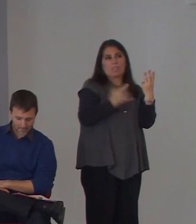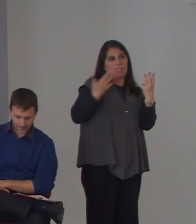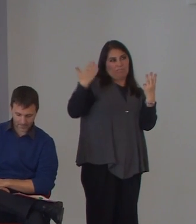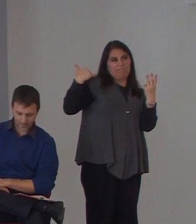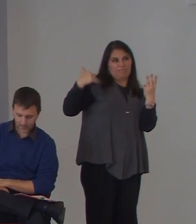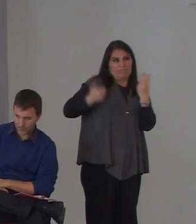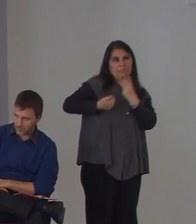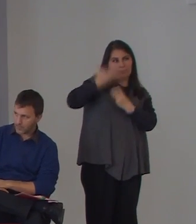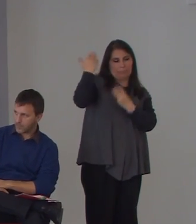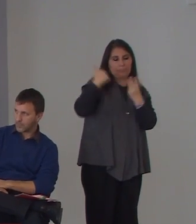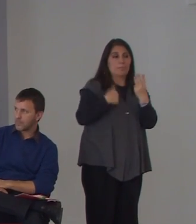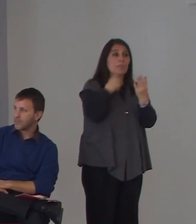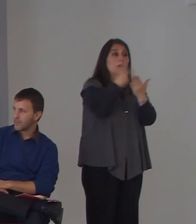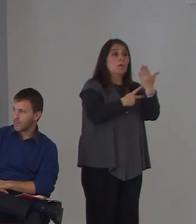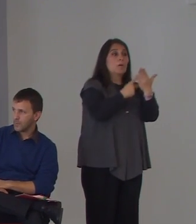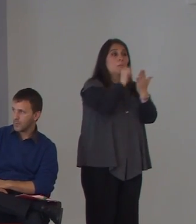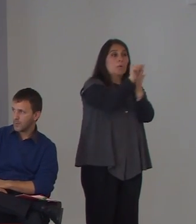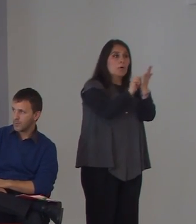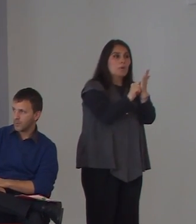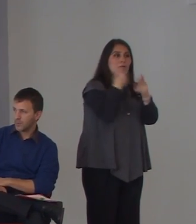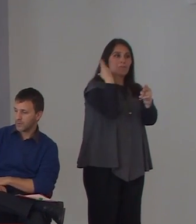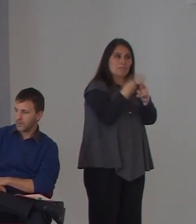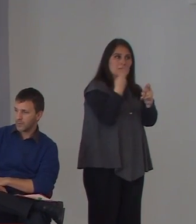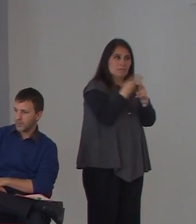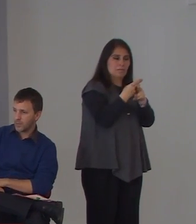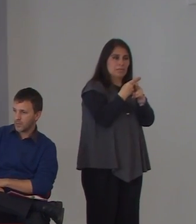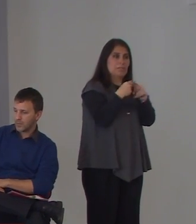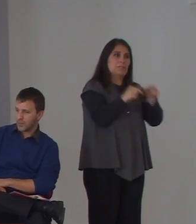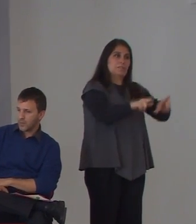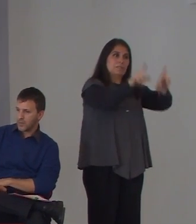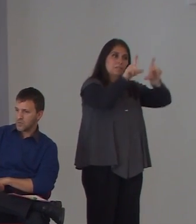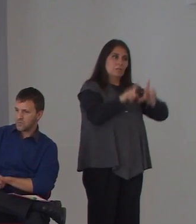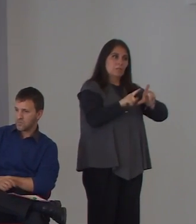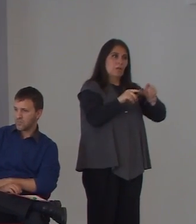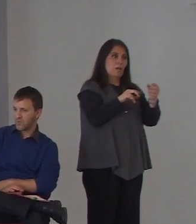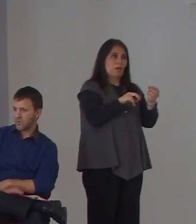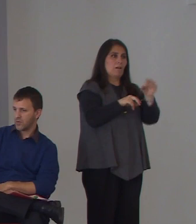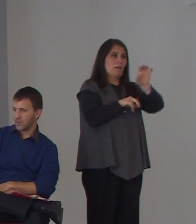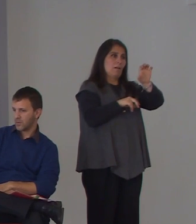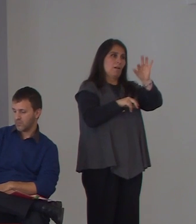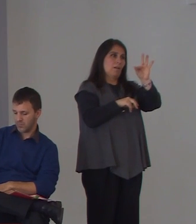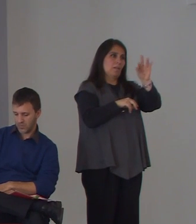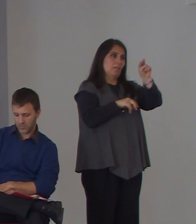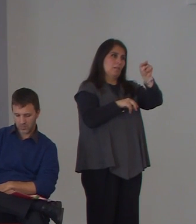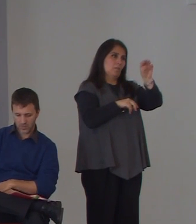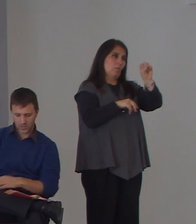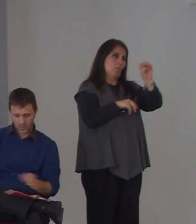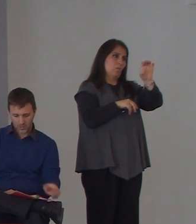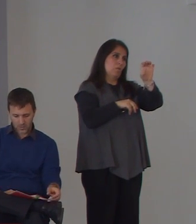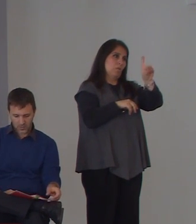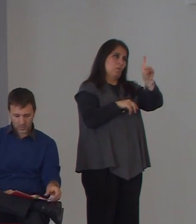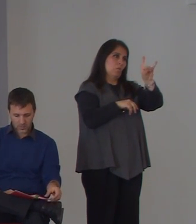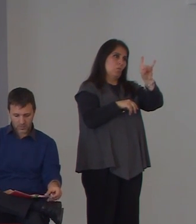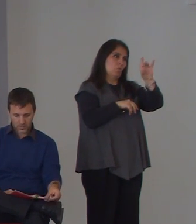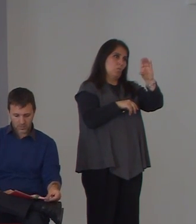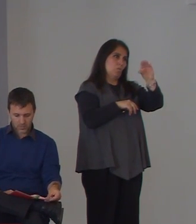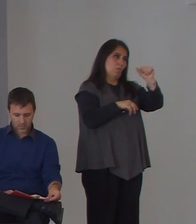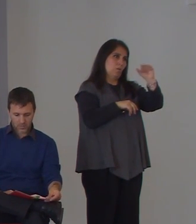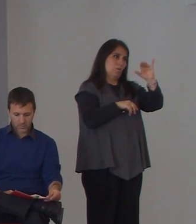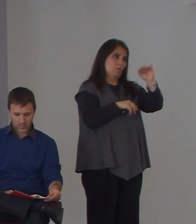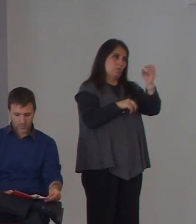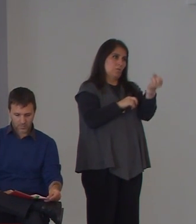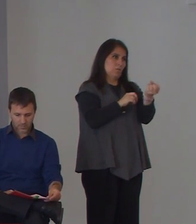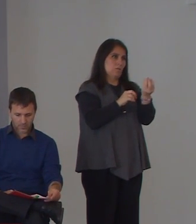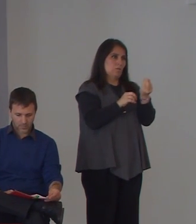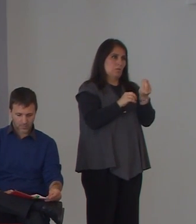El programa en el que yo trabajo se llama Licenciatura en Educación. Somos un programa medio raro en este